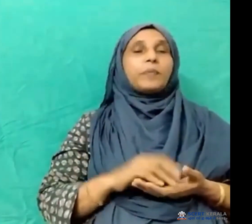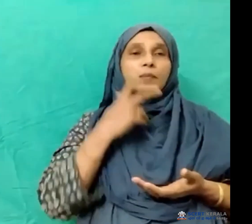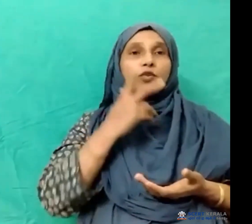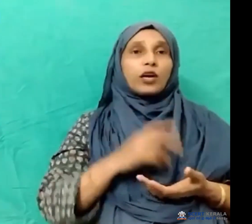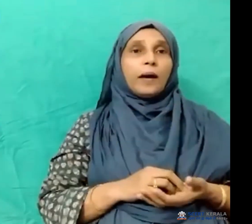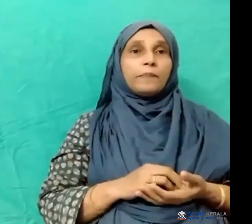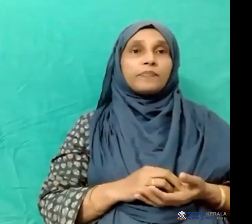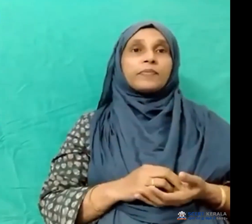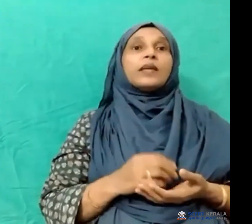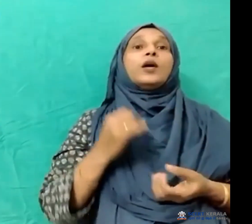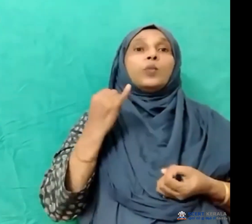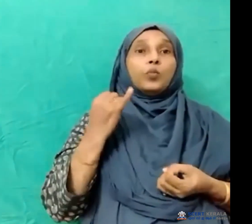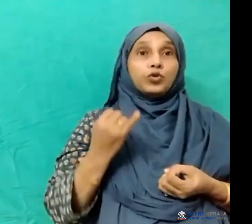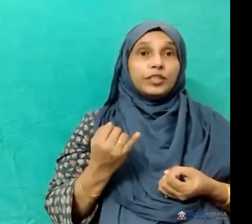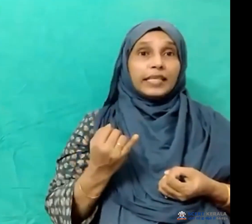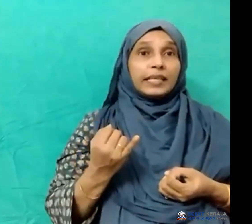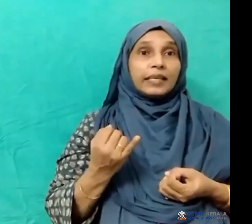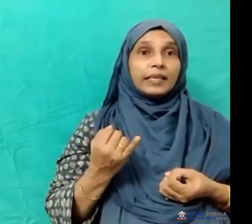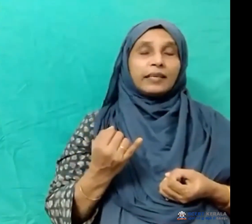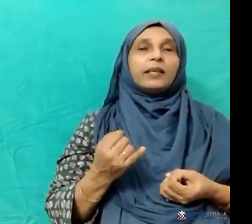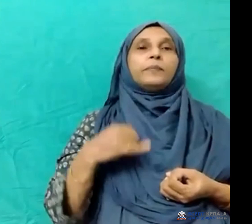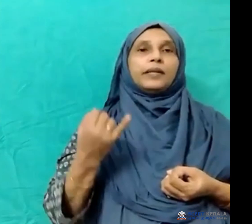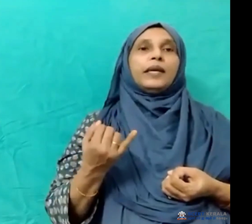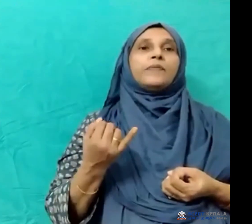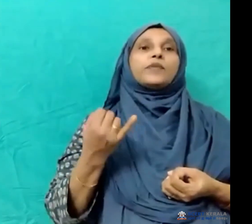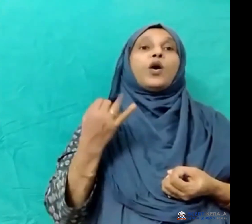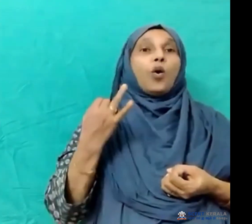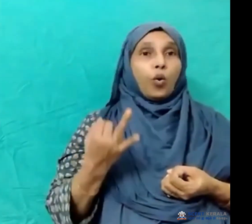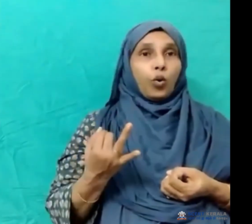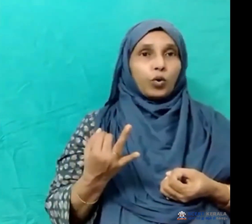ആണ്. നമുക്ക് നോക്കാം ബുദ്ധി, പിന്നെ ഓർമ്മ,